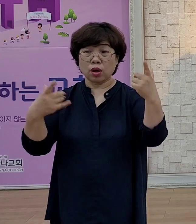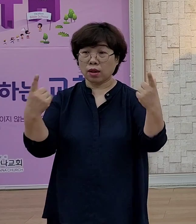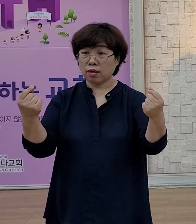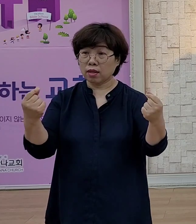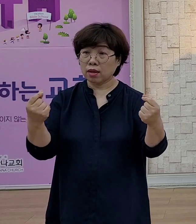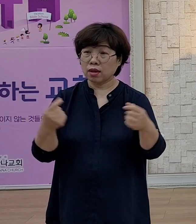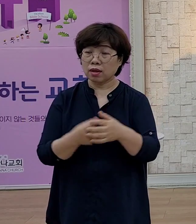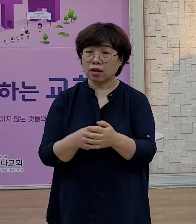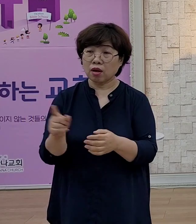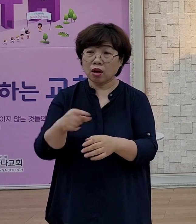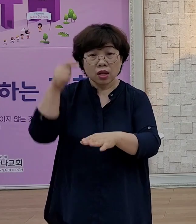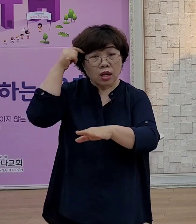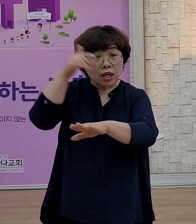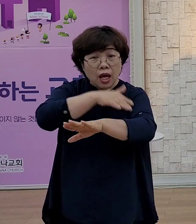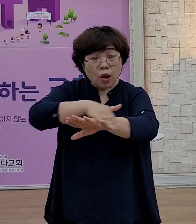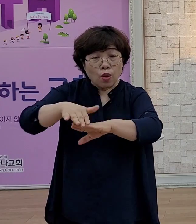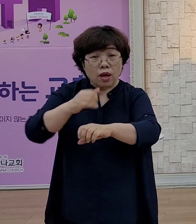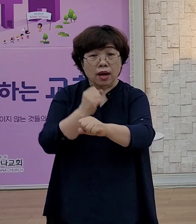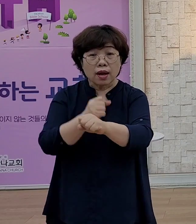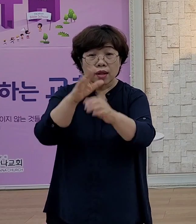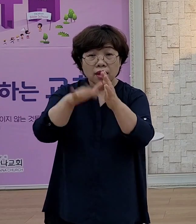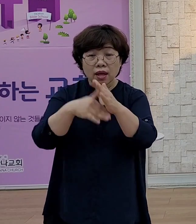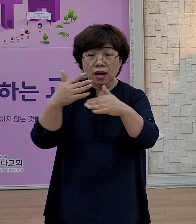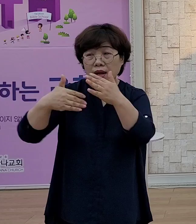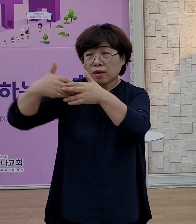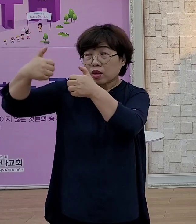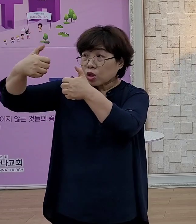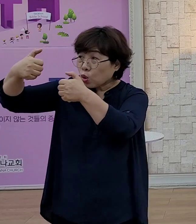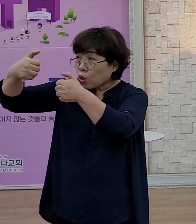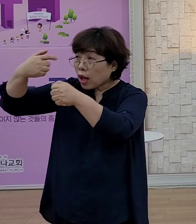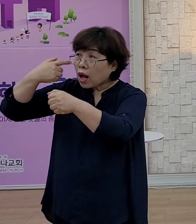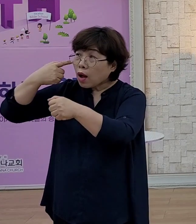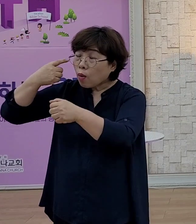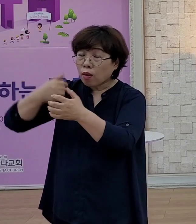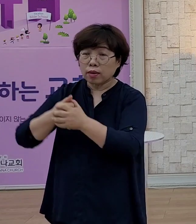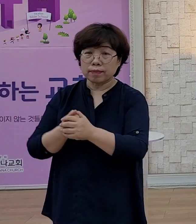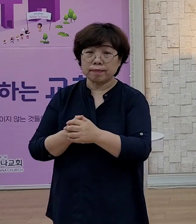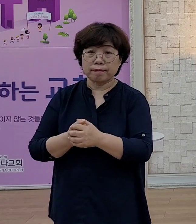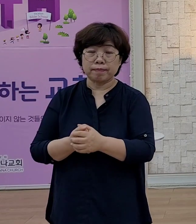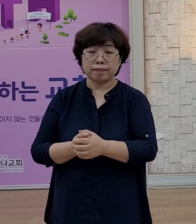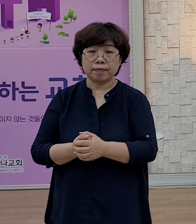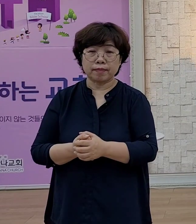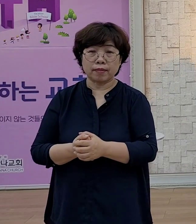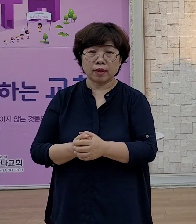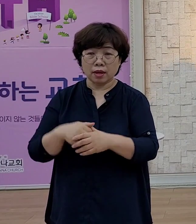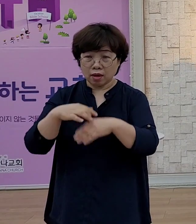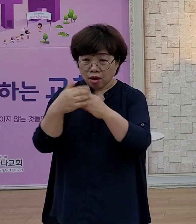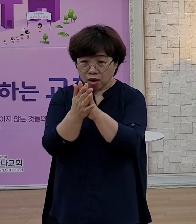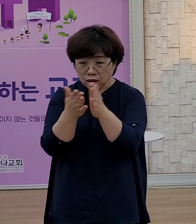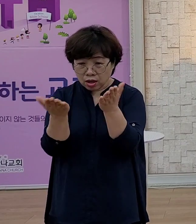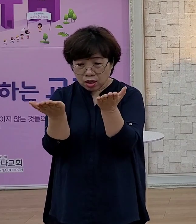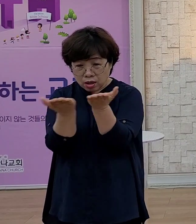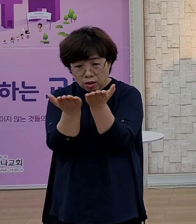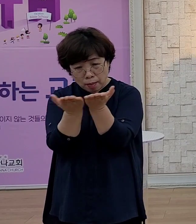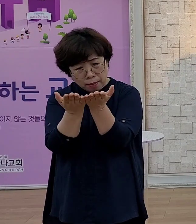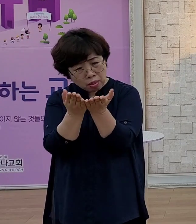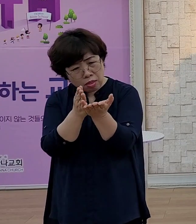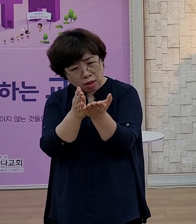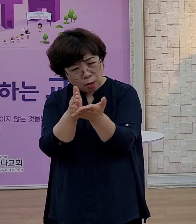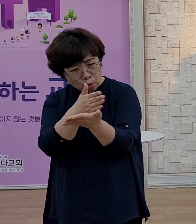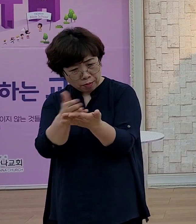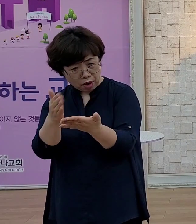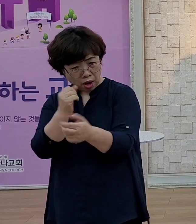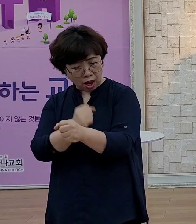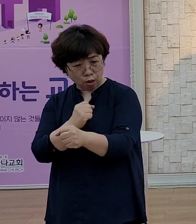어떤 계획을 하는데 하나님과 상의하고 이게 성경의 진리에 맞는지 안 맞는지를 분별하고, 그리고